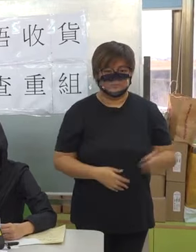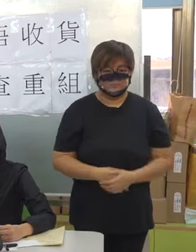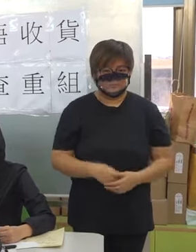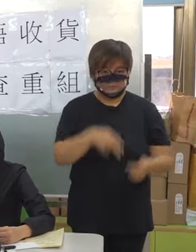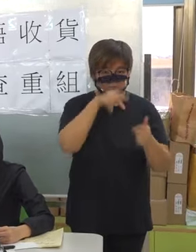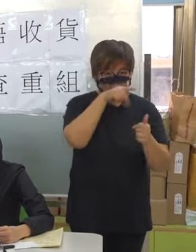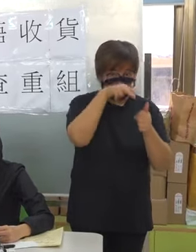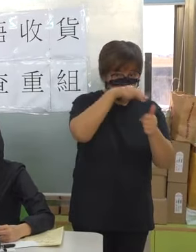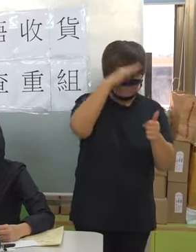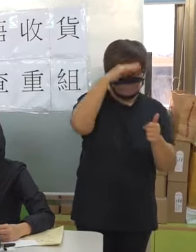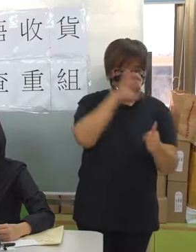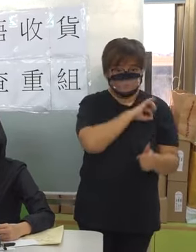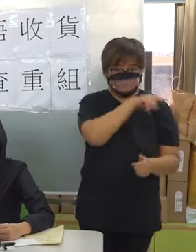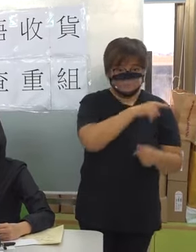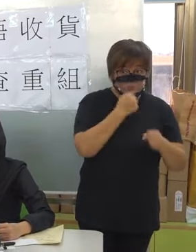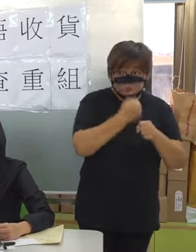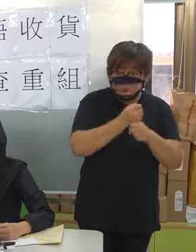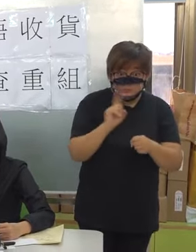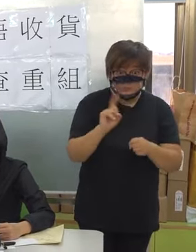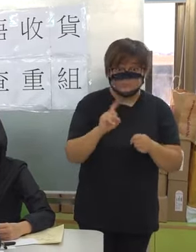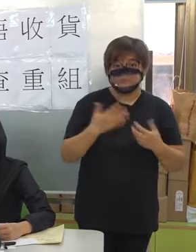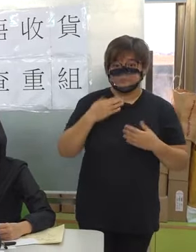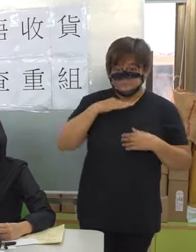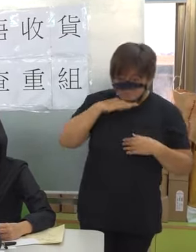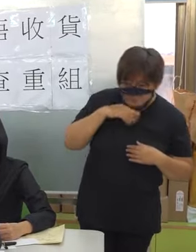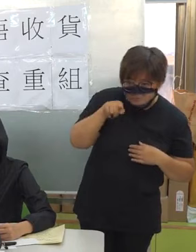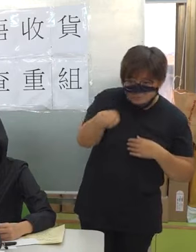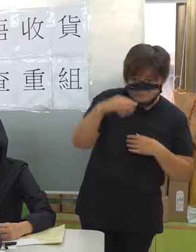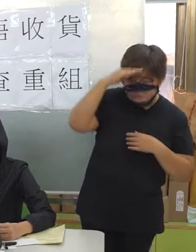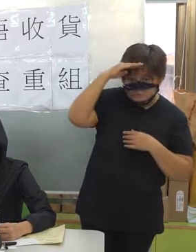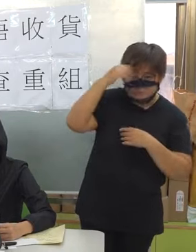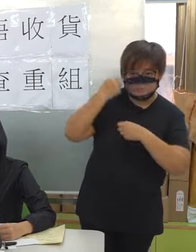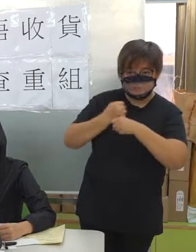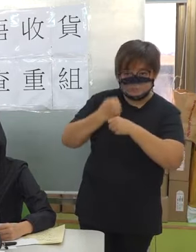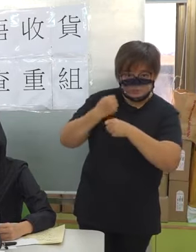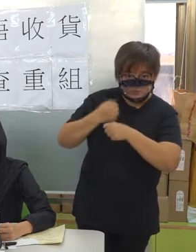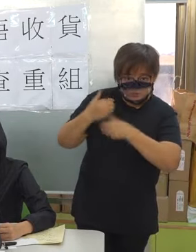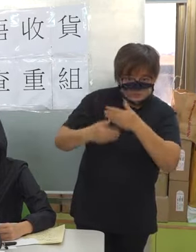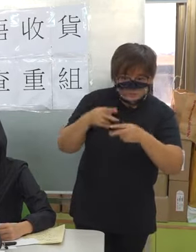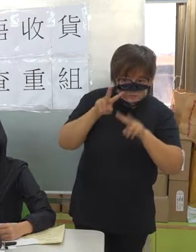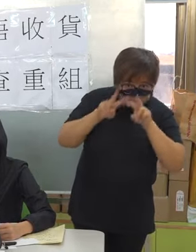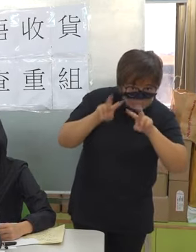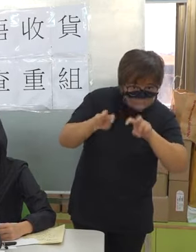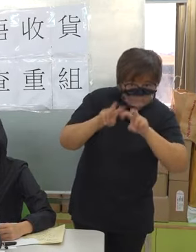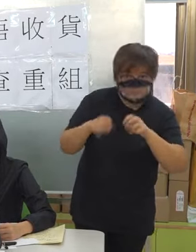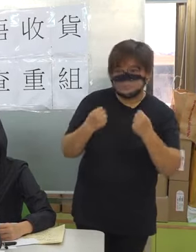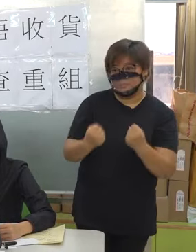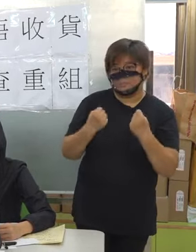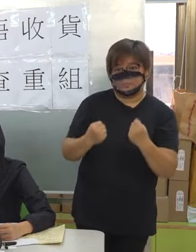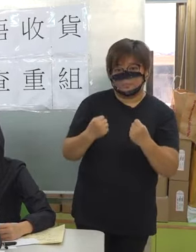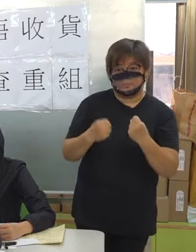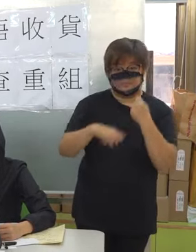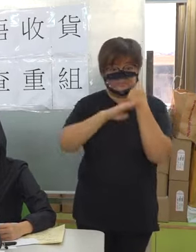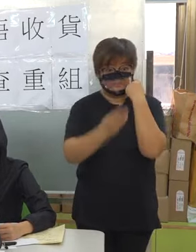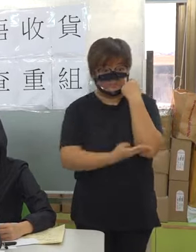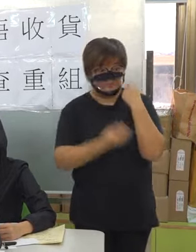處處長就需要匯報投訴的處理和調查工作，並沒有法定調查權。這隻無牙老虎就連五個